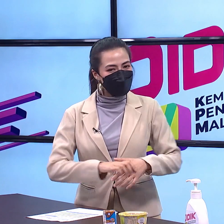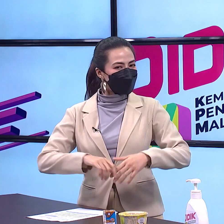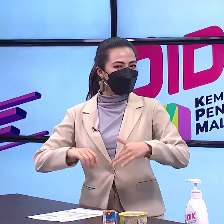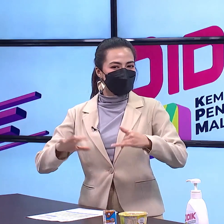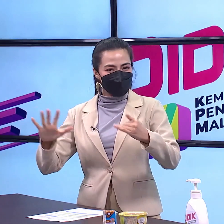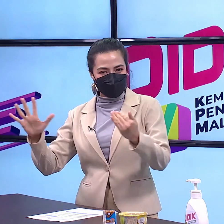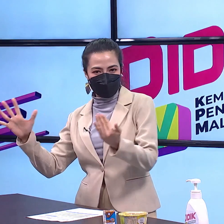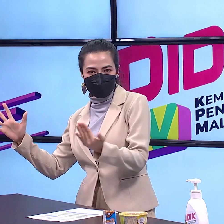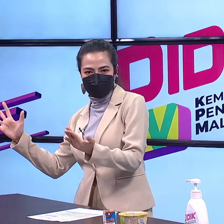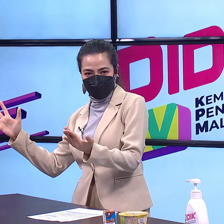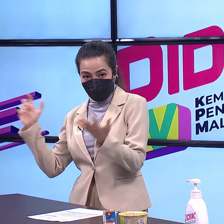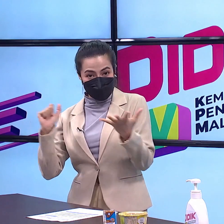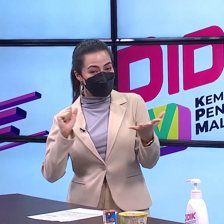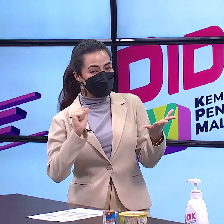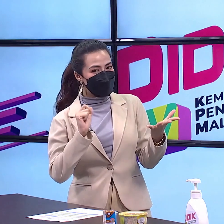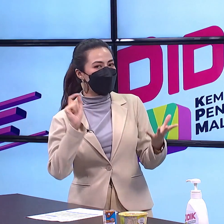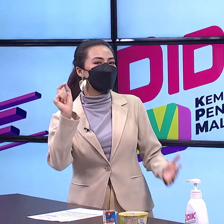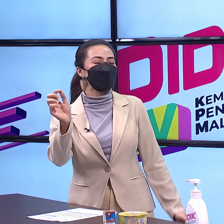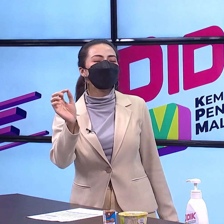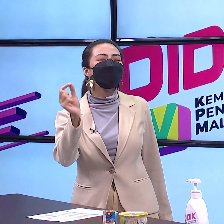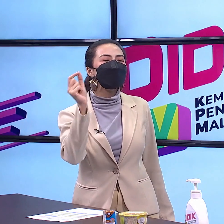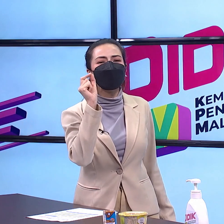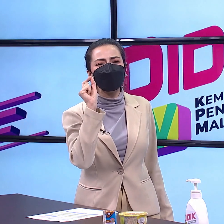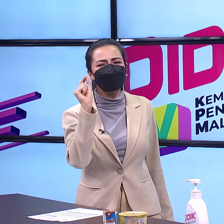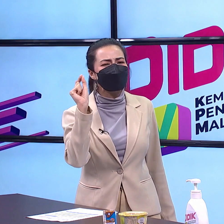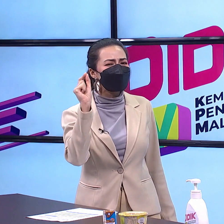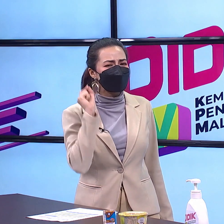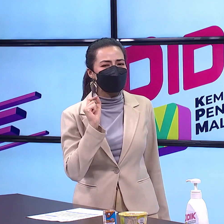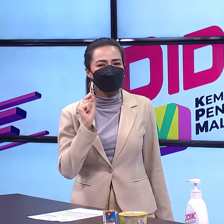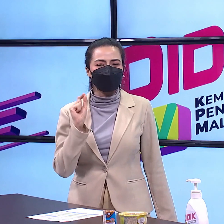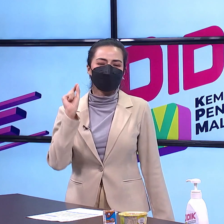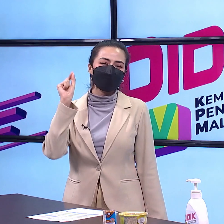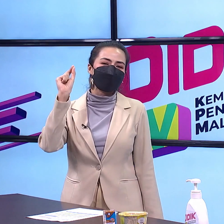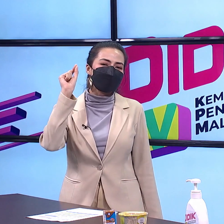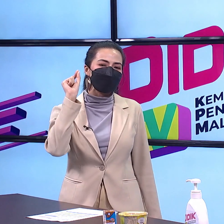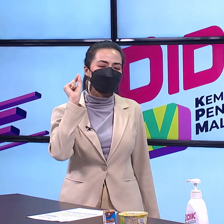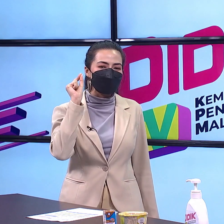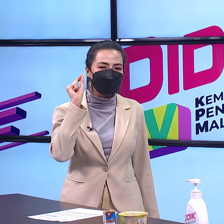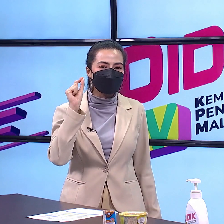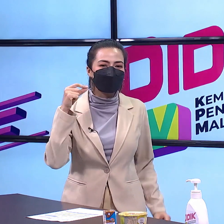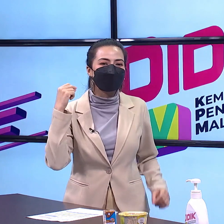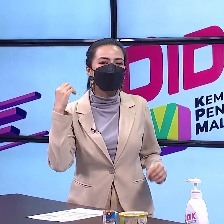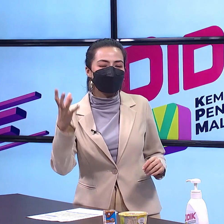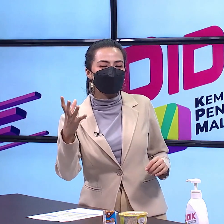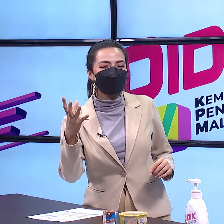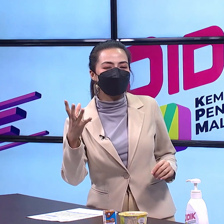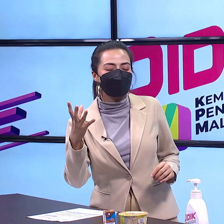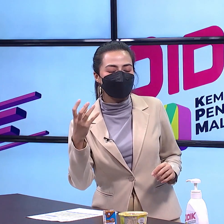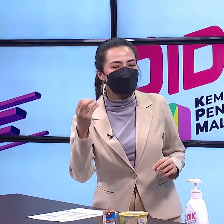Kalau berdasarkan gimmick tadi, sudah tentu adik-adik boleh kaitkan antara gimmick yang kita akan tekankan